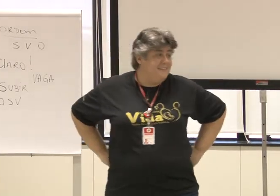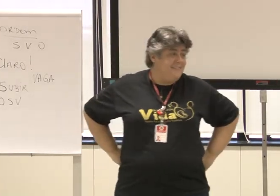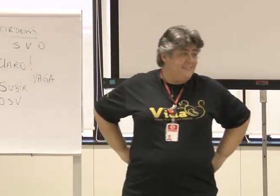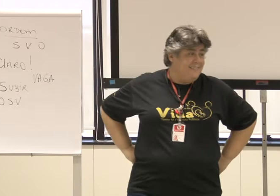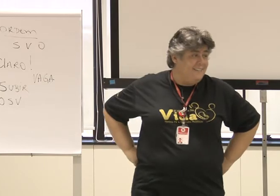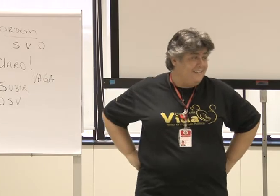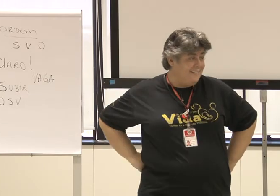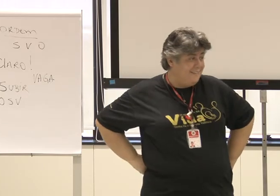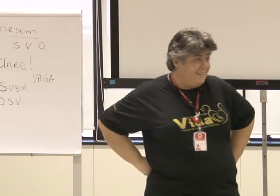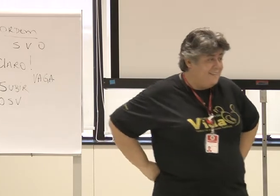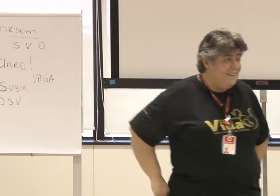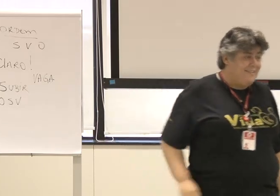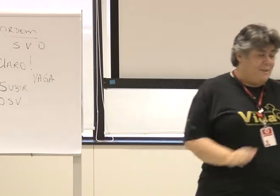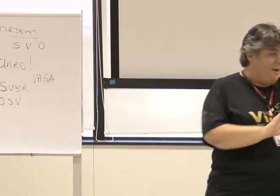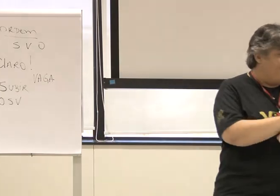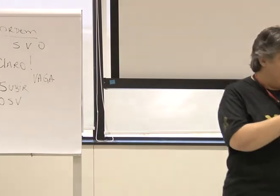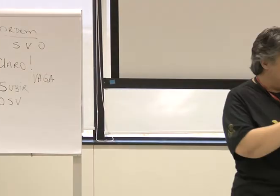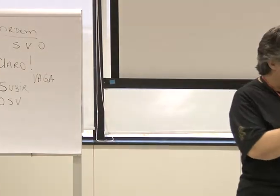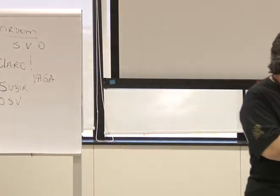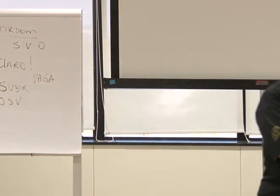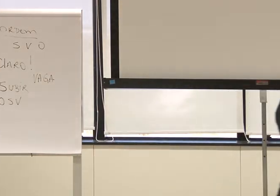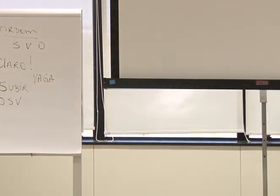Tudo errado. Isso aqui não é um filme? Isso é o quê?